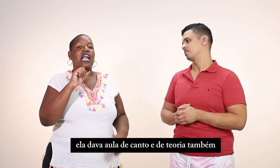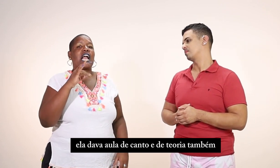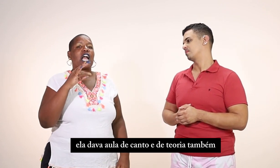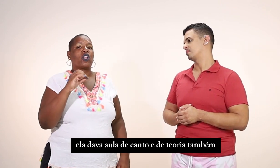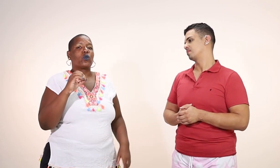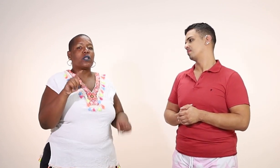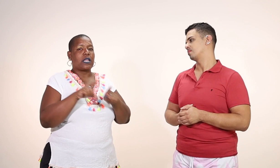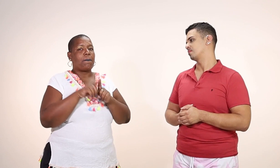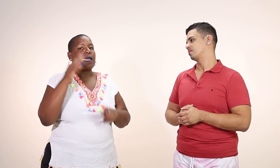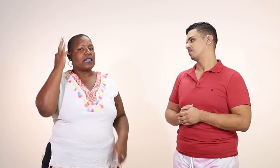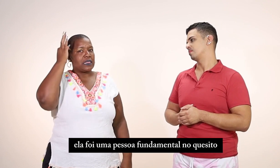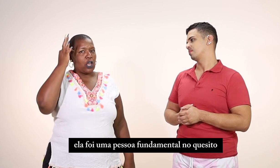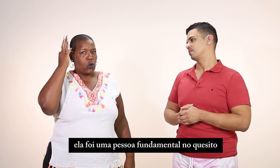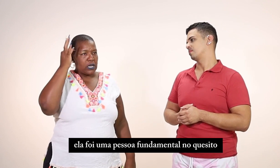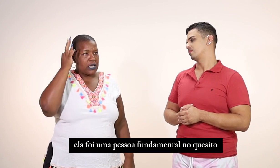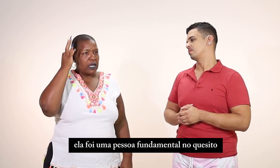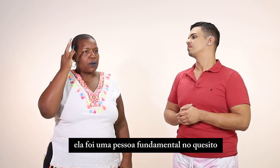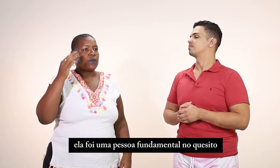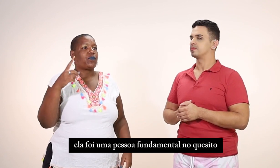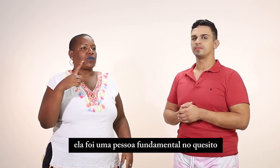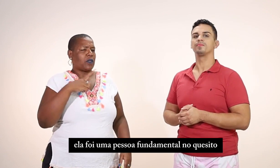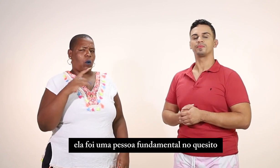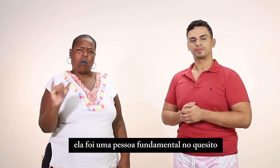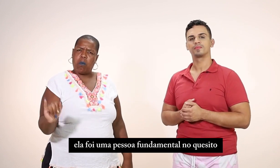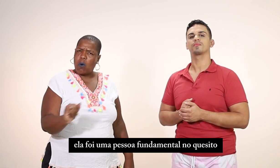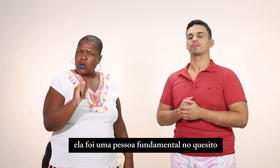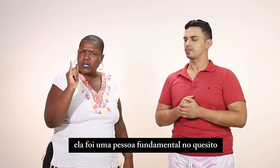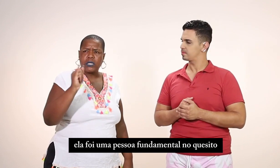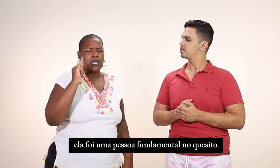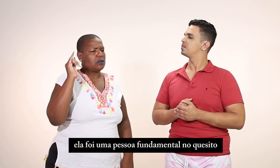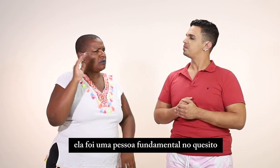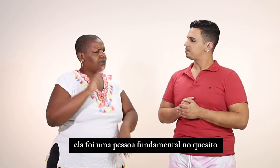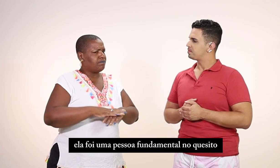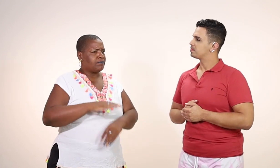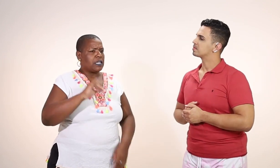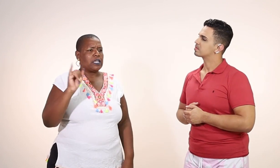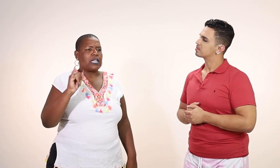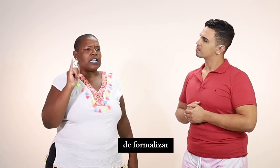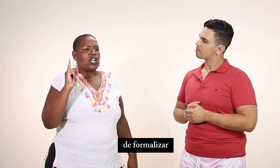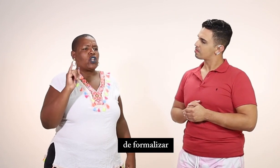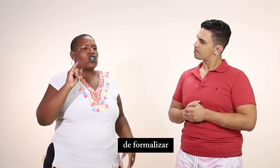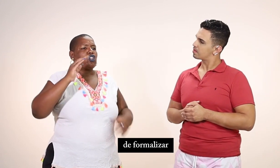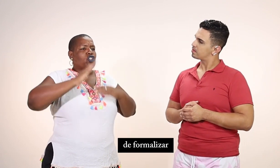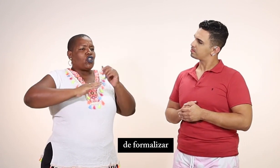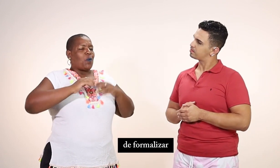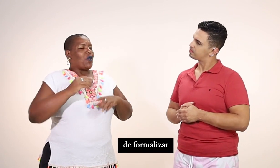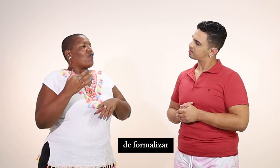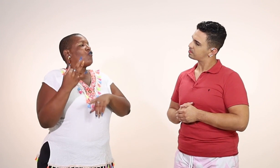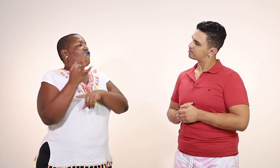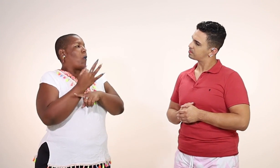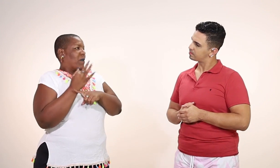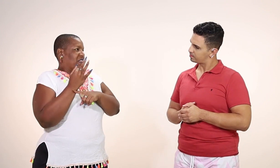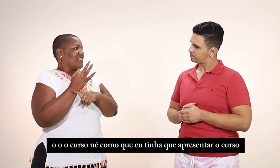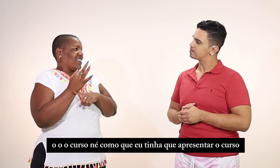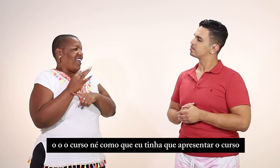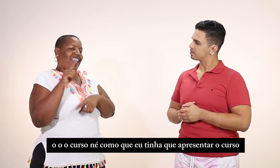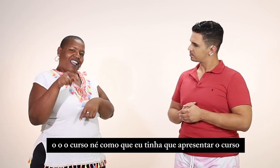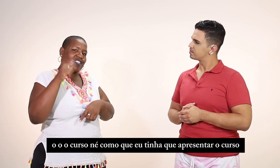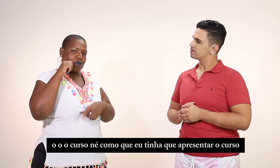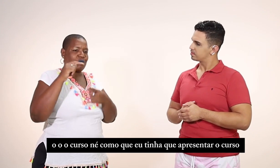também. Ela foi uma pessoa fundamental no quesito de formalizar o